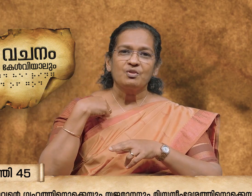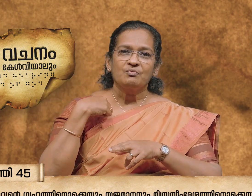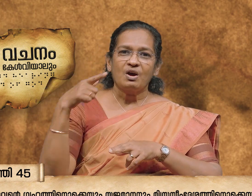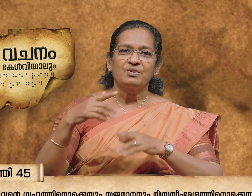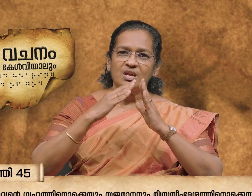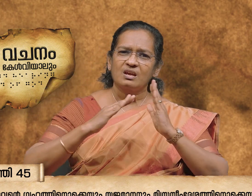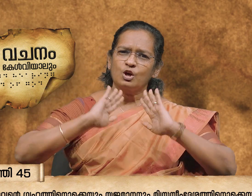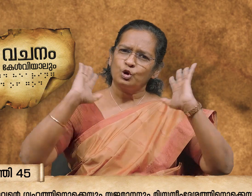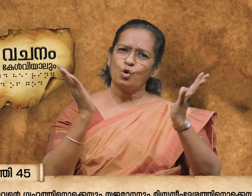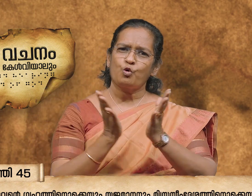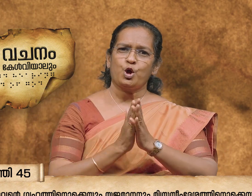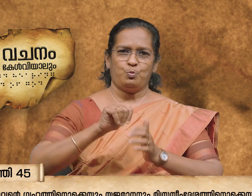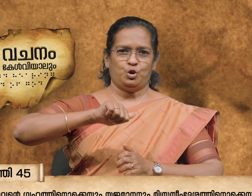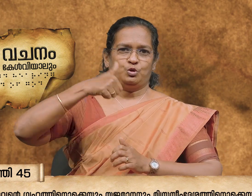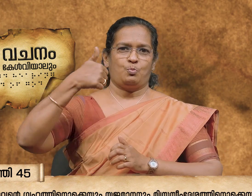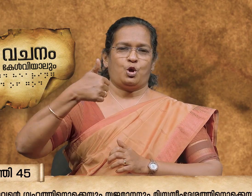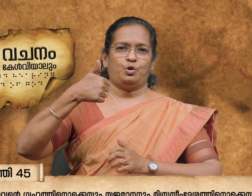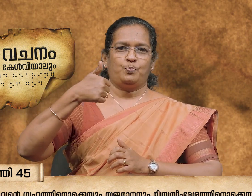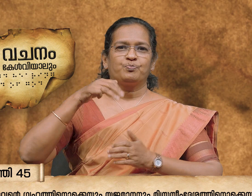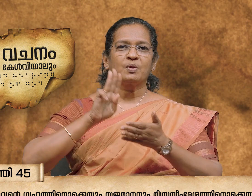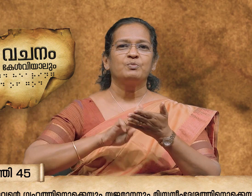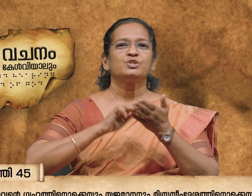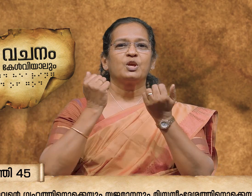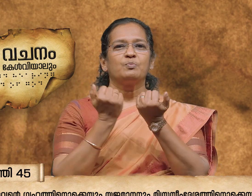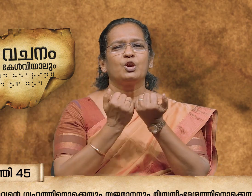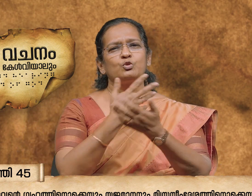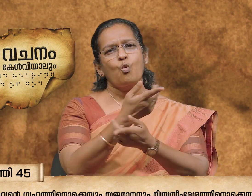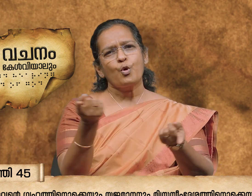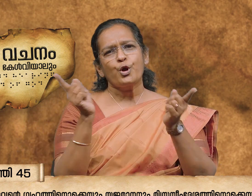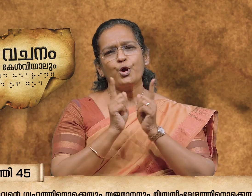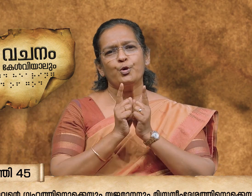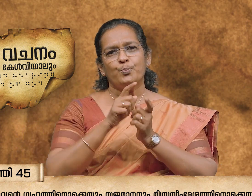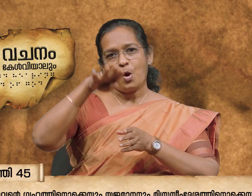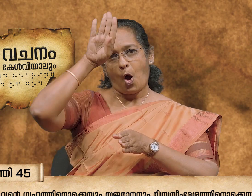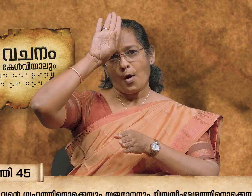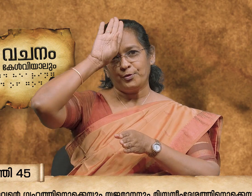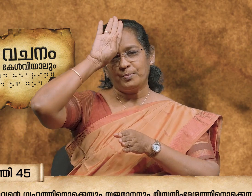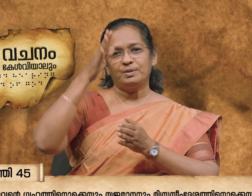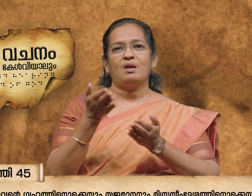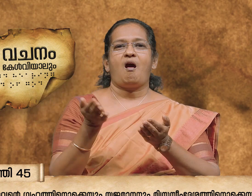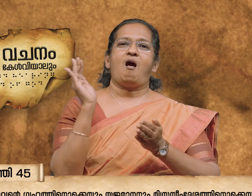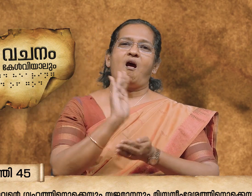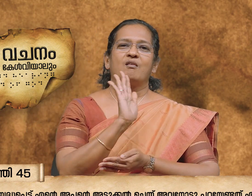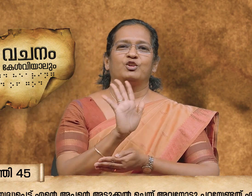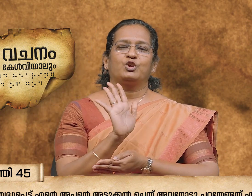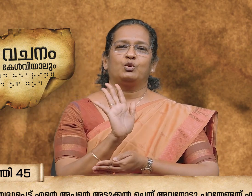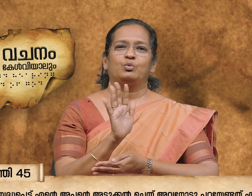ഗ്രഹത്തിനൊക്കെയും യജമാനനും മിസ്രയീം ദേശത്തിനൊക്കെയും അധിപതിയും ആക്കിയിരിക്കുന്നു. നിങ്ങൾ